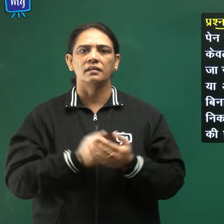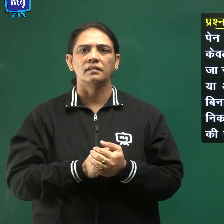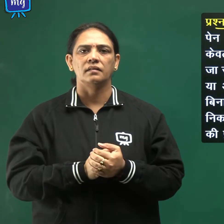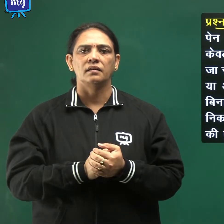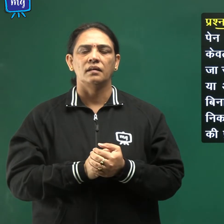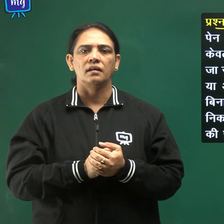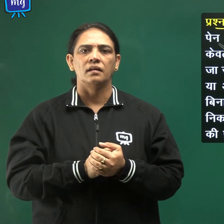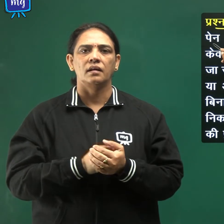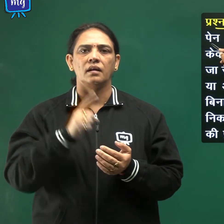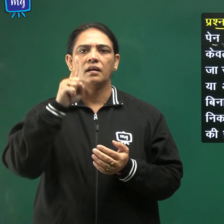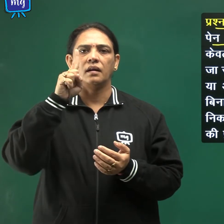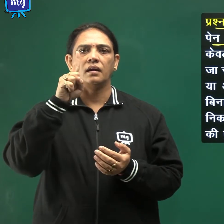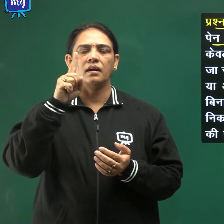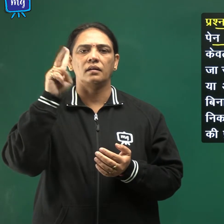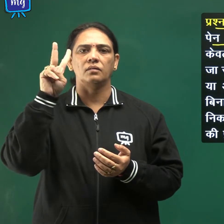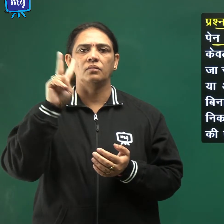के बारे